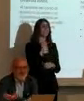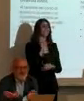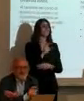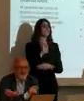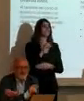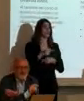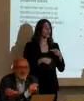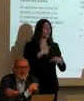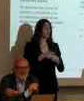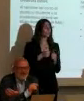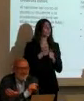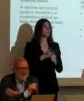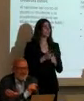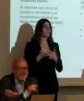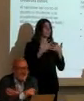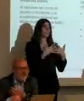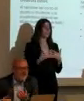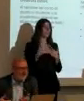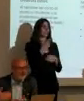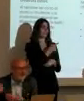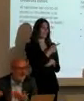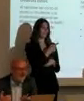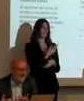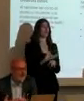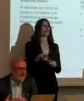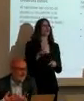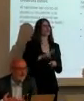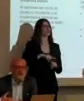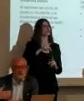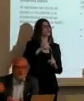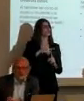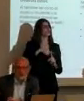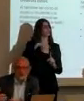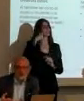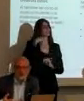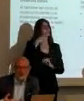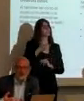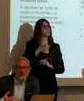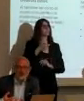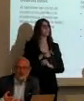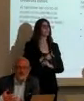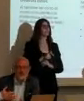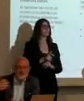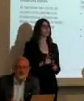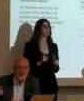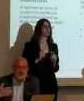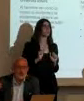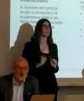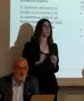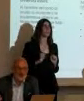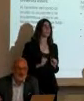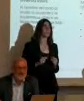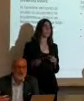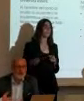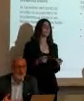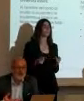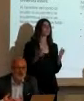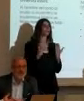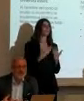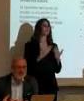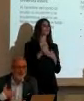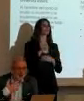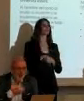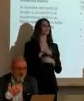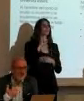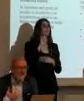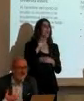interessante perché in effetti questi doppi titoli consentono non solo di avere un periodo di studio anche all'estero, ma